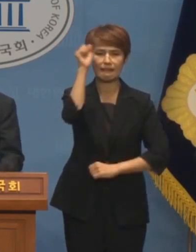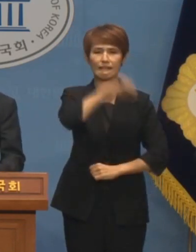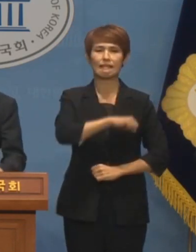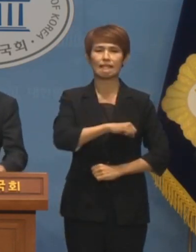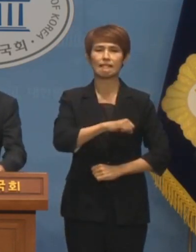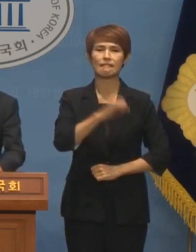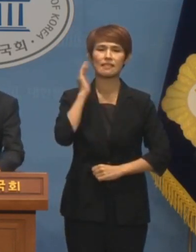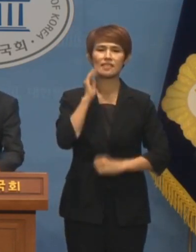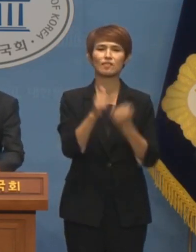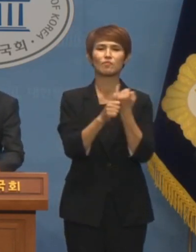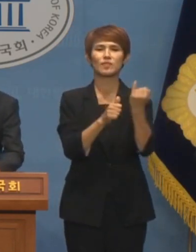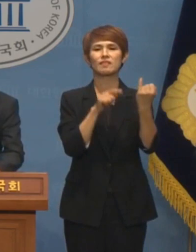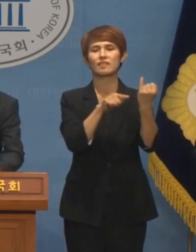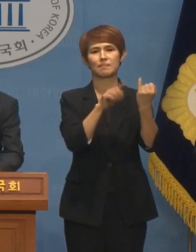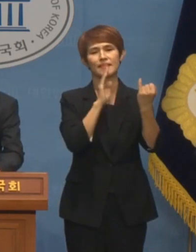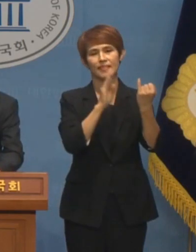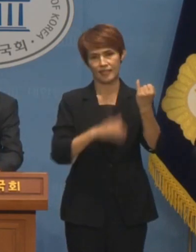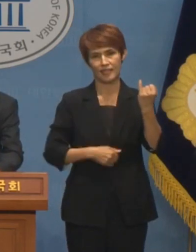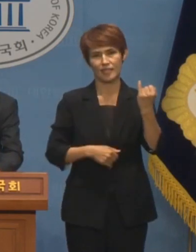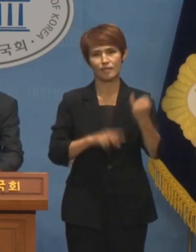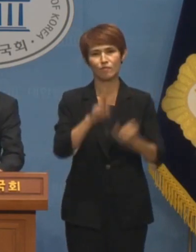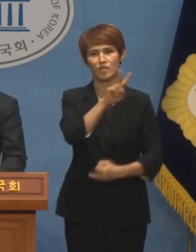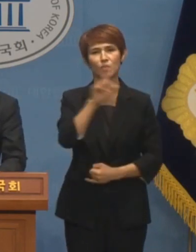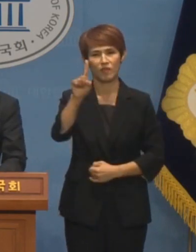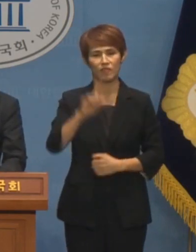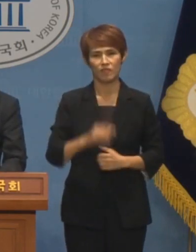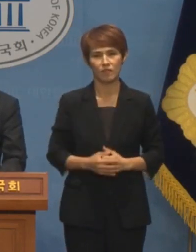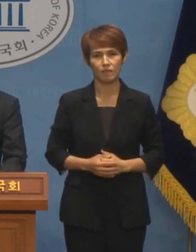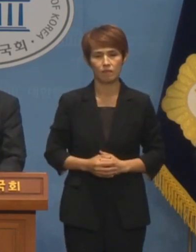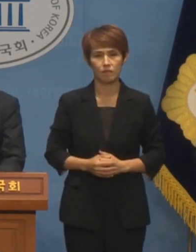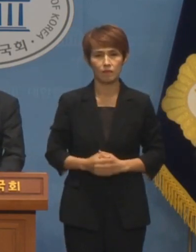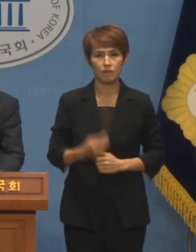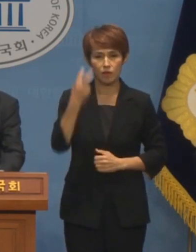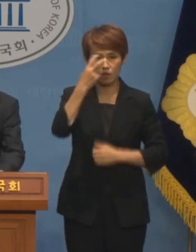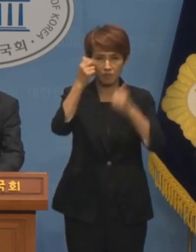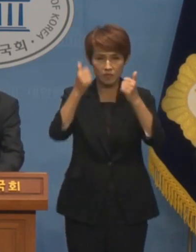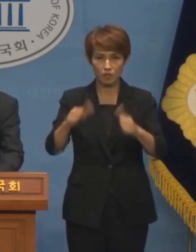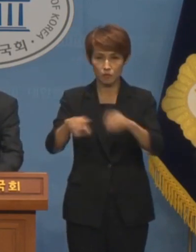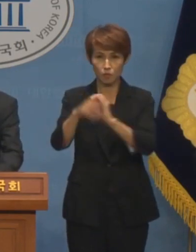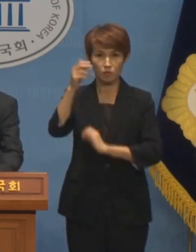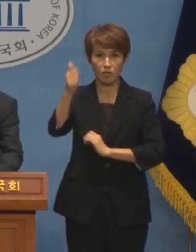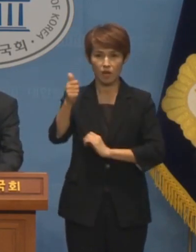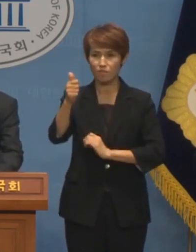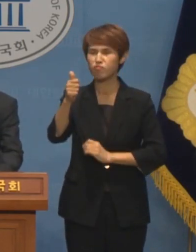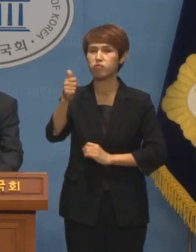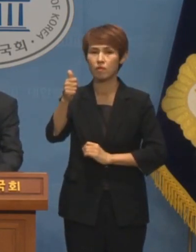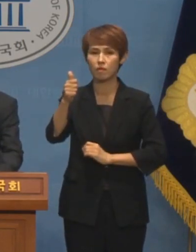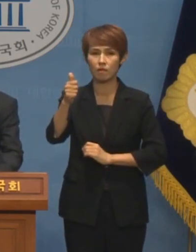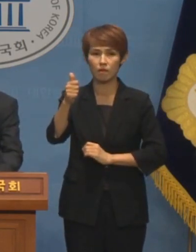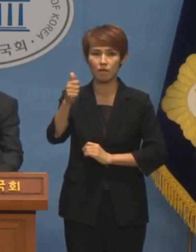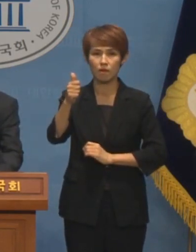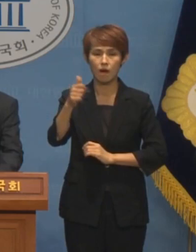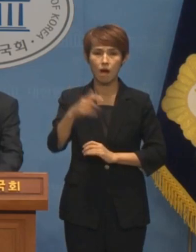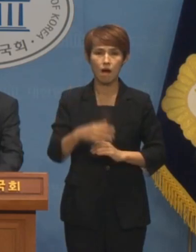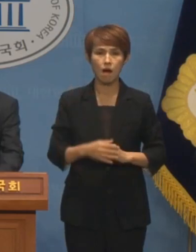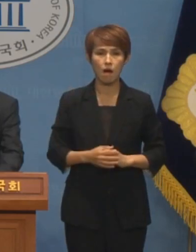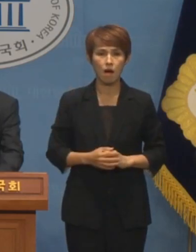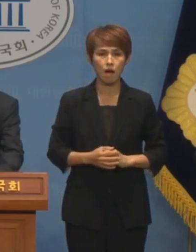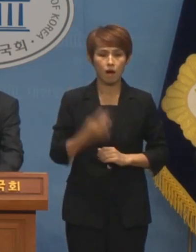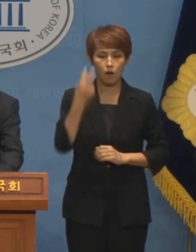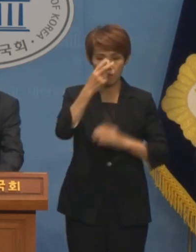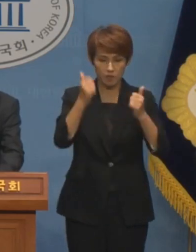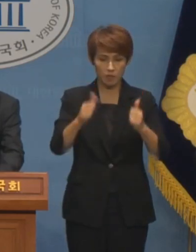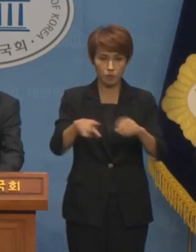드러났습니다. 심지어 이번 소환에서는 검찰총장마저 패싱했답니다. 이 사실을 뒤늦게 알게 된 검찰총장은